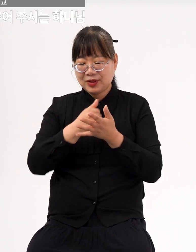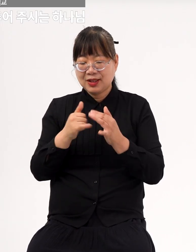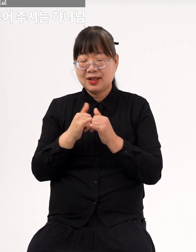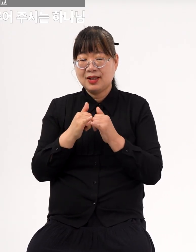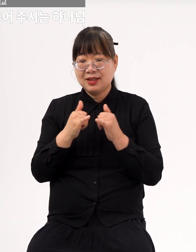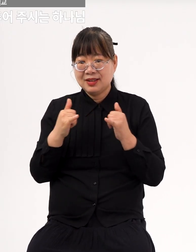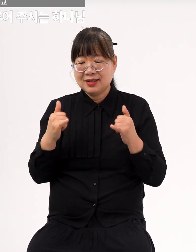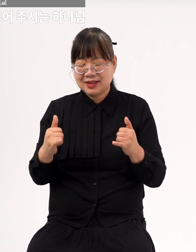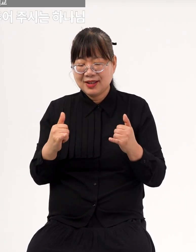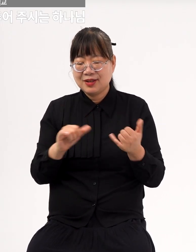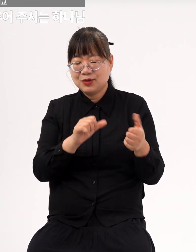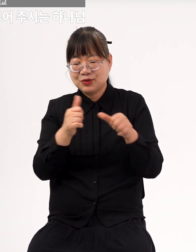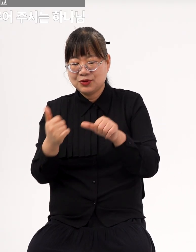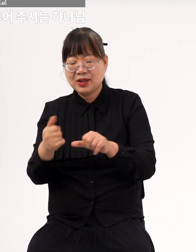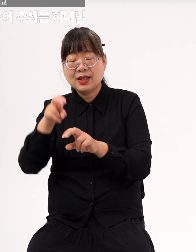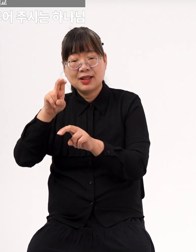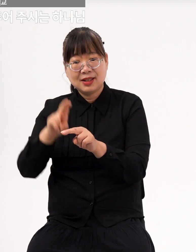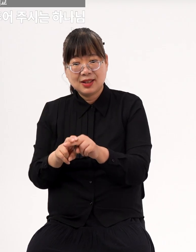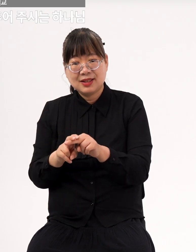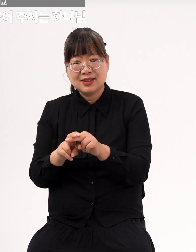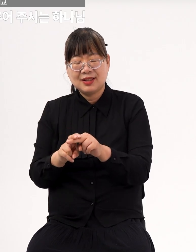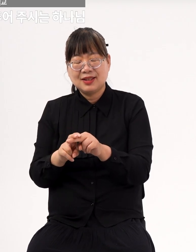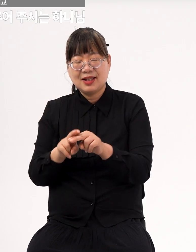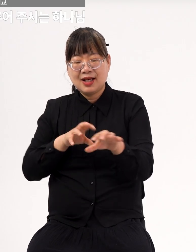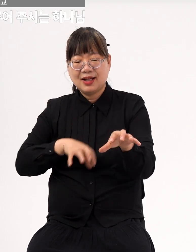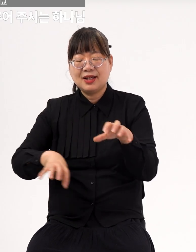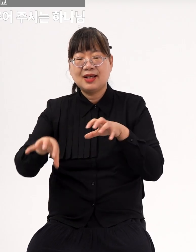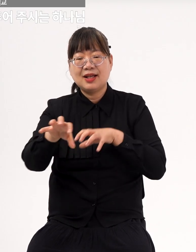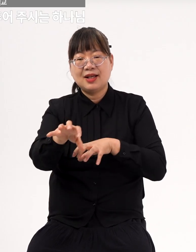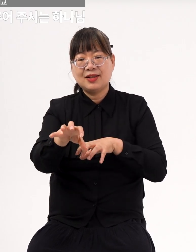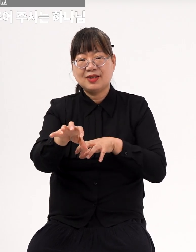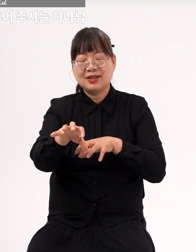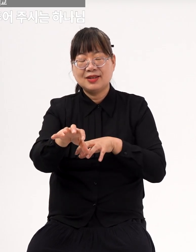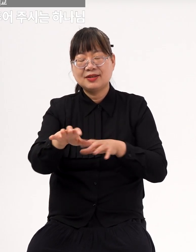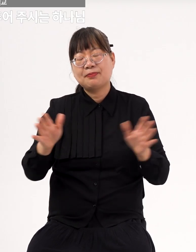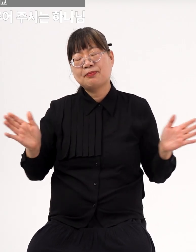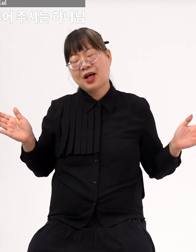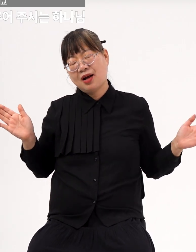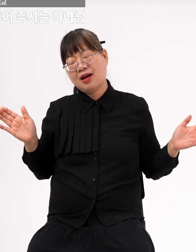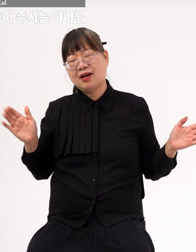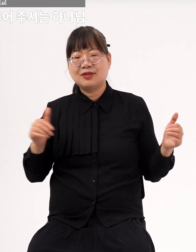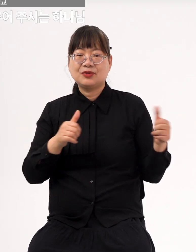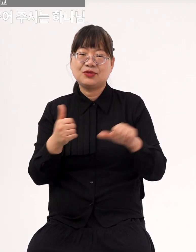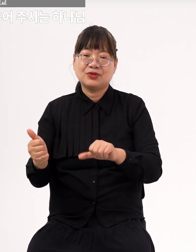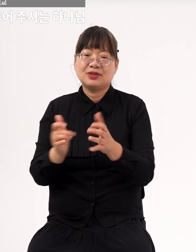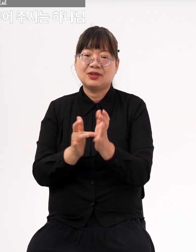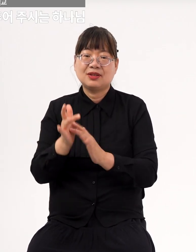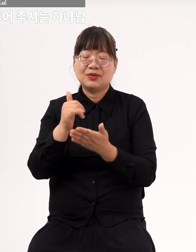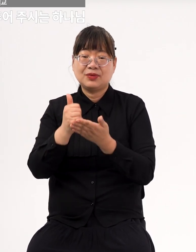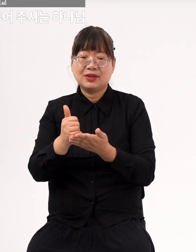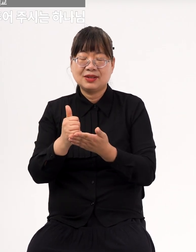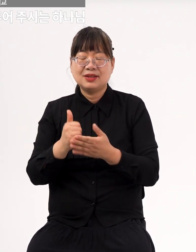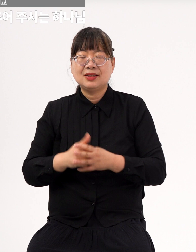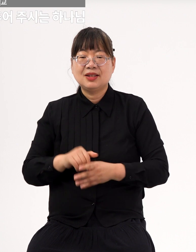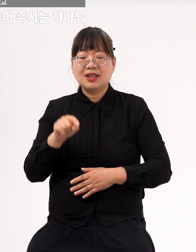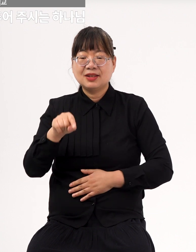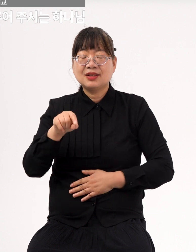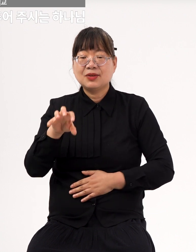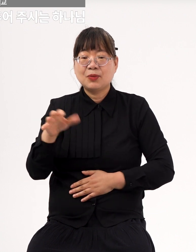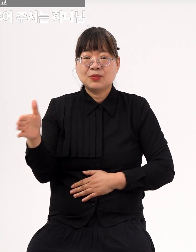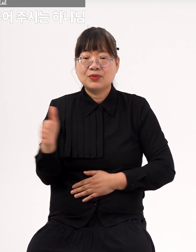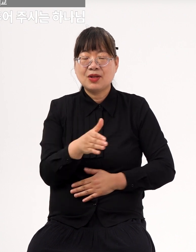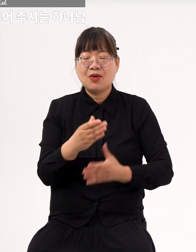죄인의 죽어야 될 자리에 대신 죽어주신 예수님. 거기에서